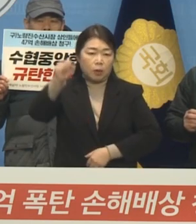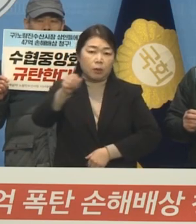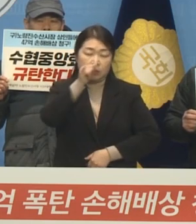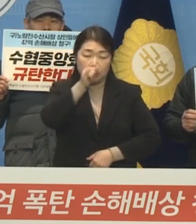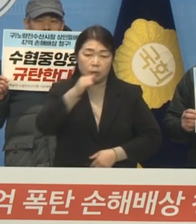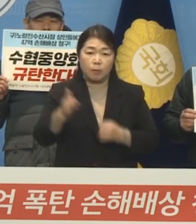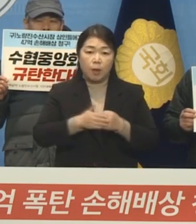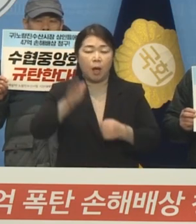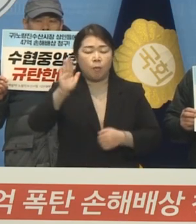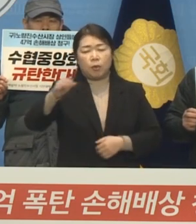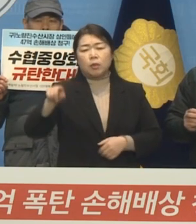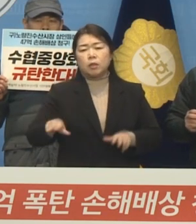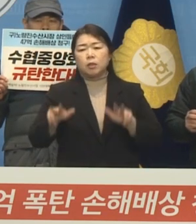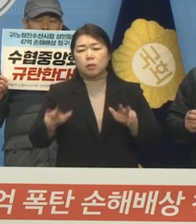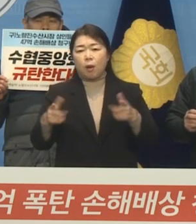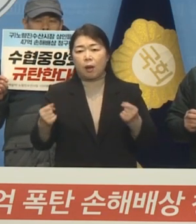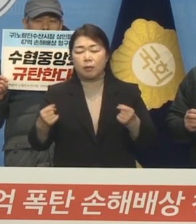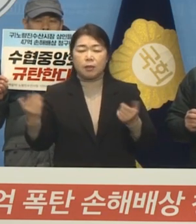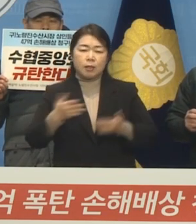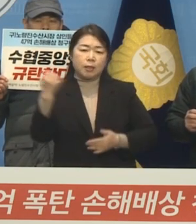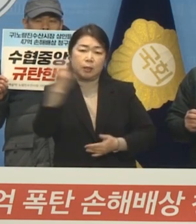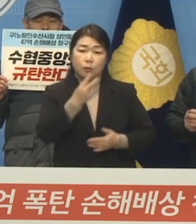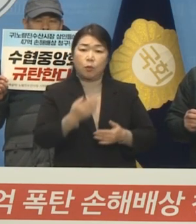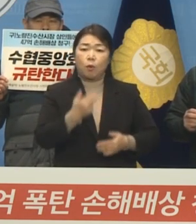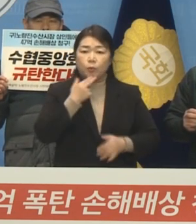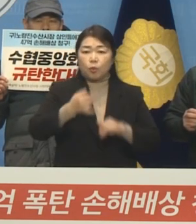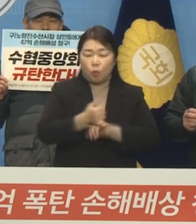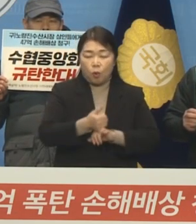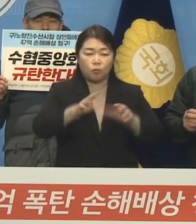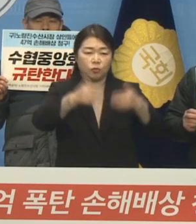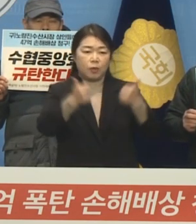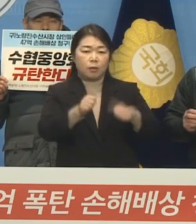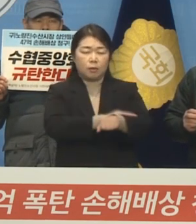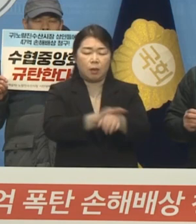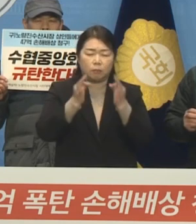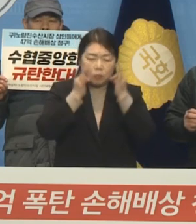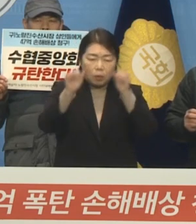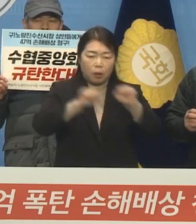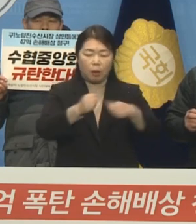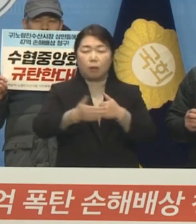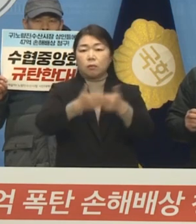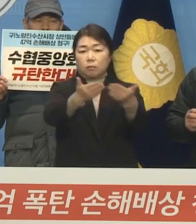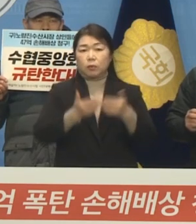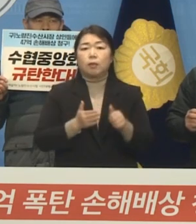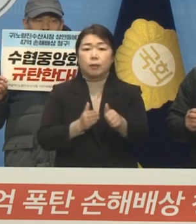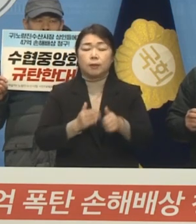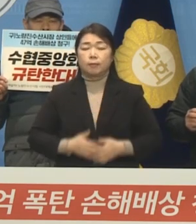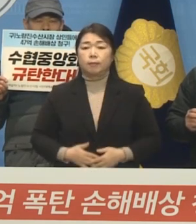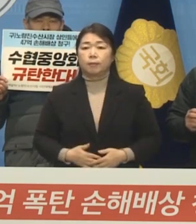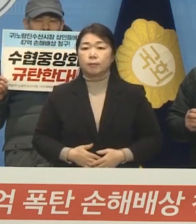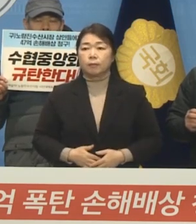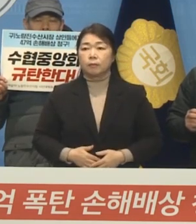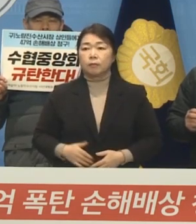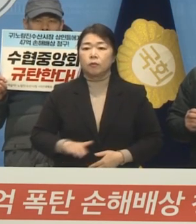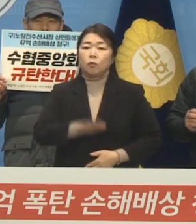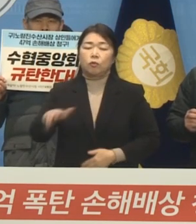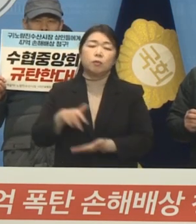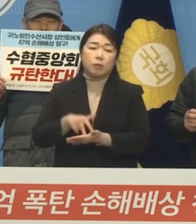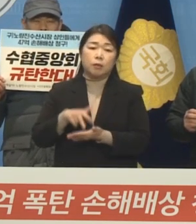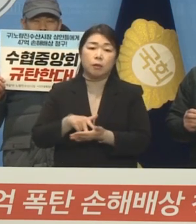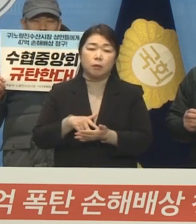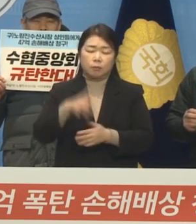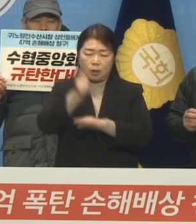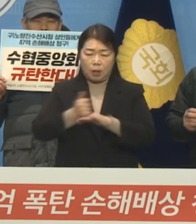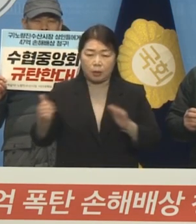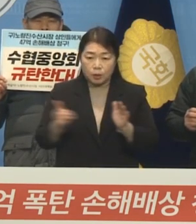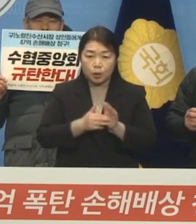앞으로는 이런 일들이 없도록 국회에서 계속 애를 좀 써주시고 저희도 나름대로 끝까지